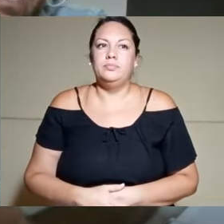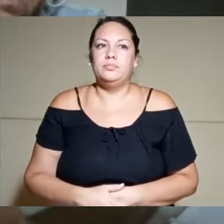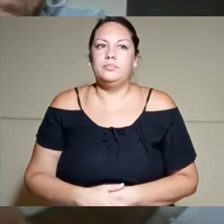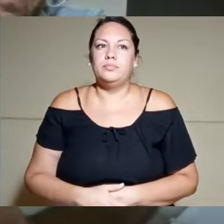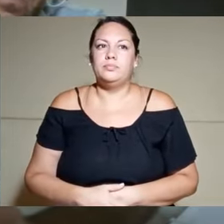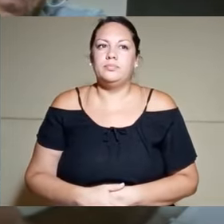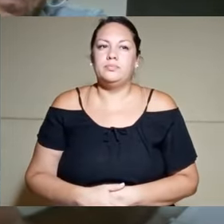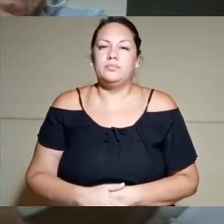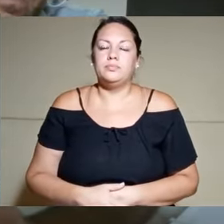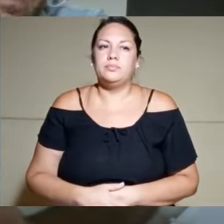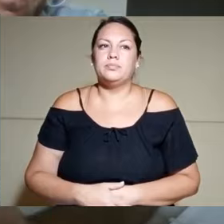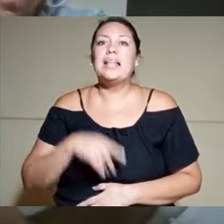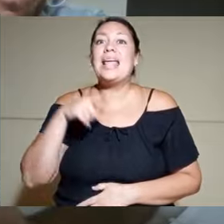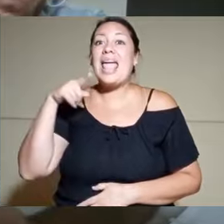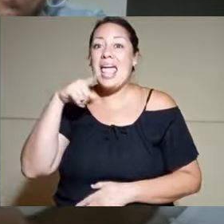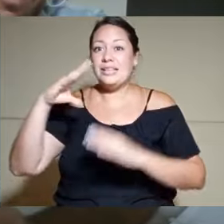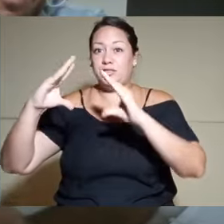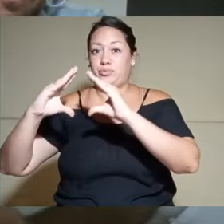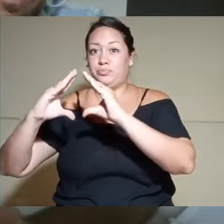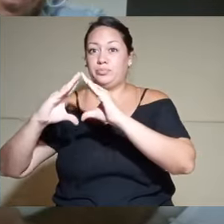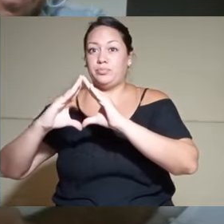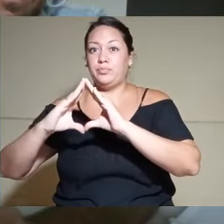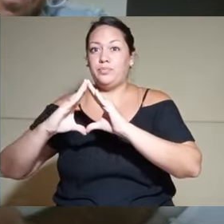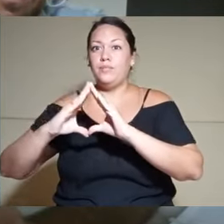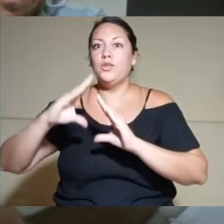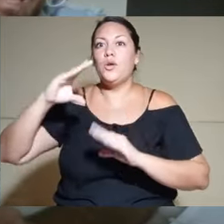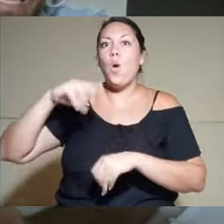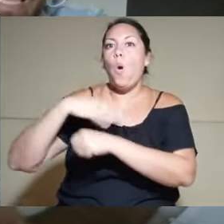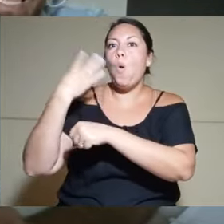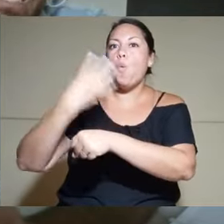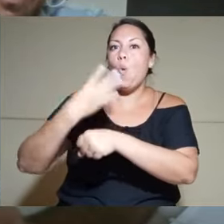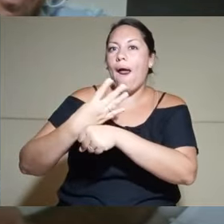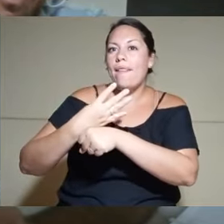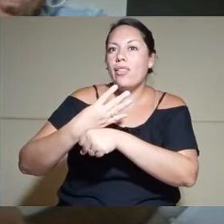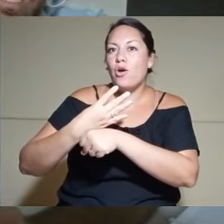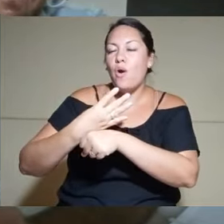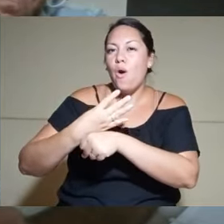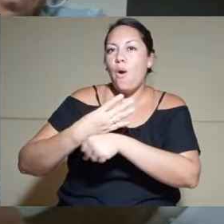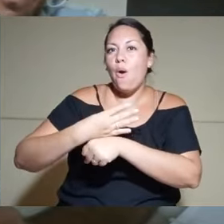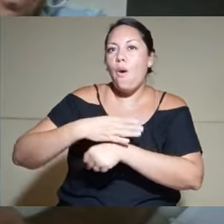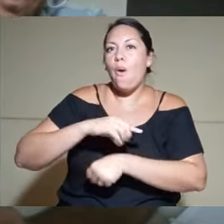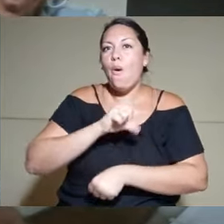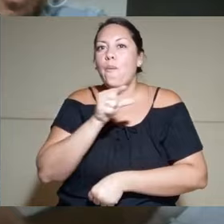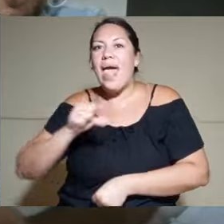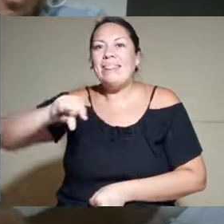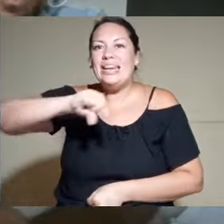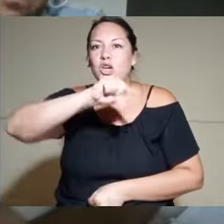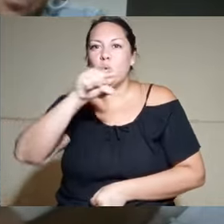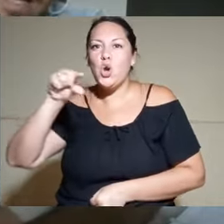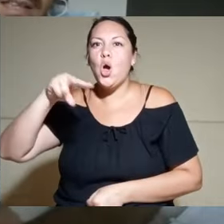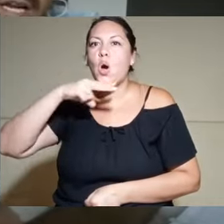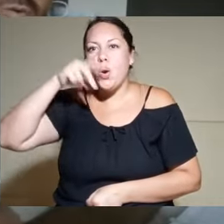¿Sí? ¿La ven ahí? Esa figura tipo rombo. Esto es lo que ustedes han visto